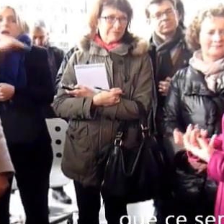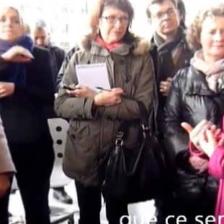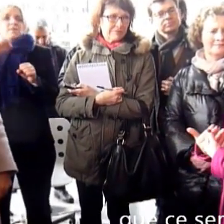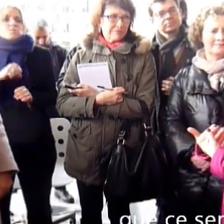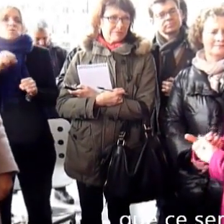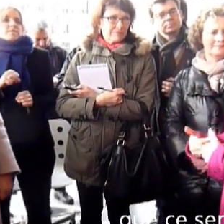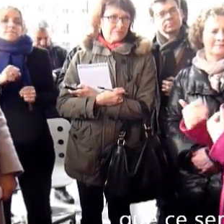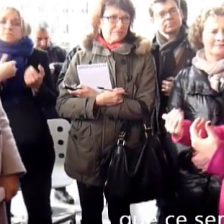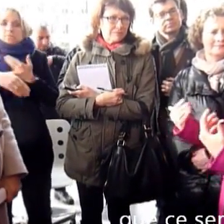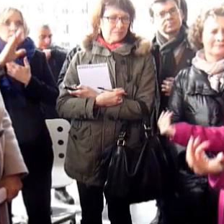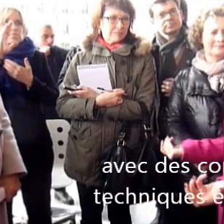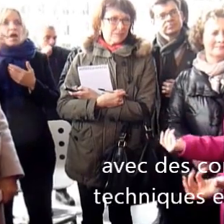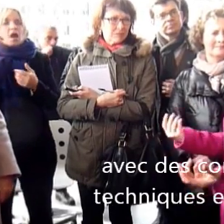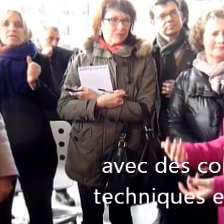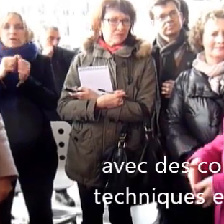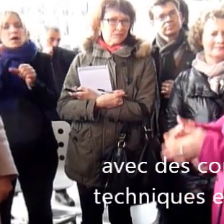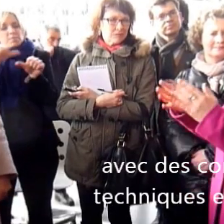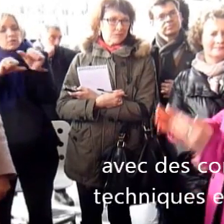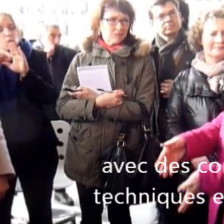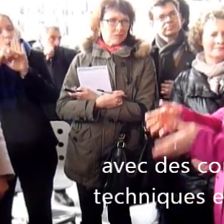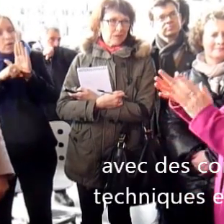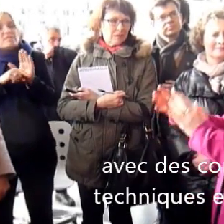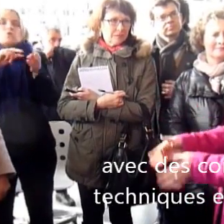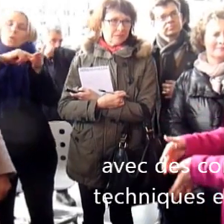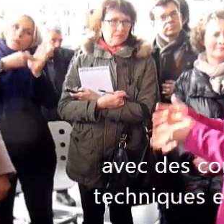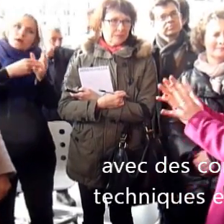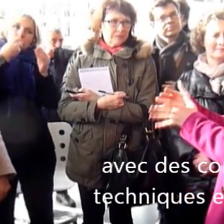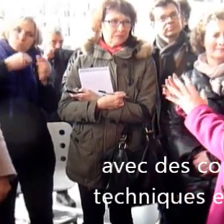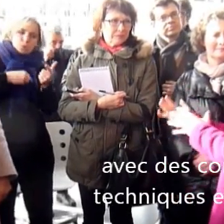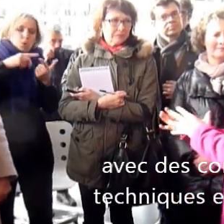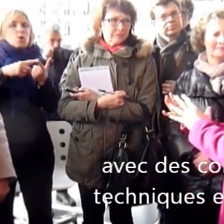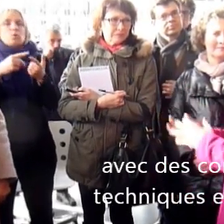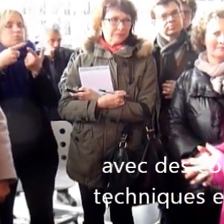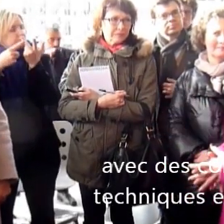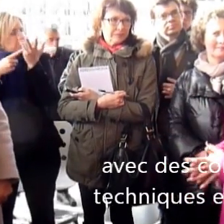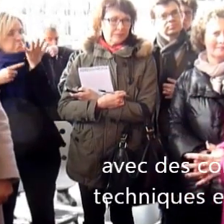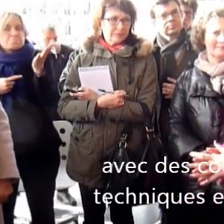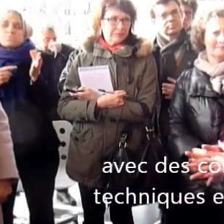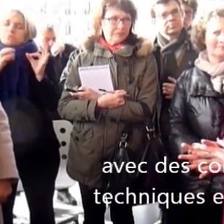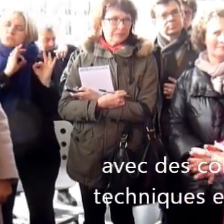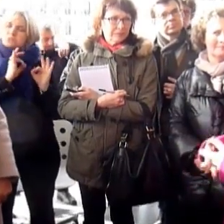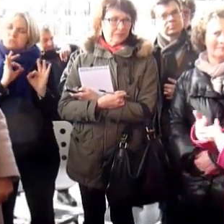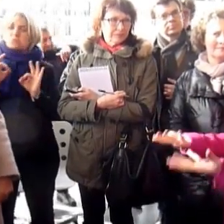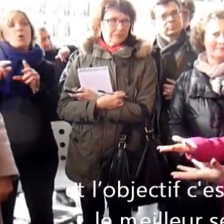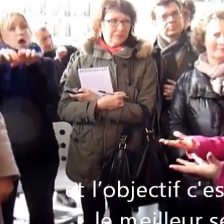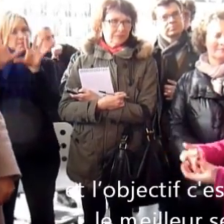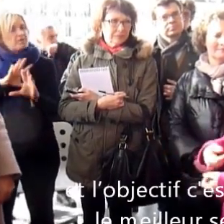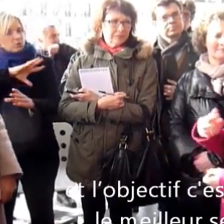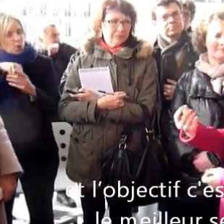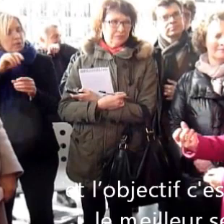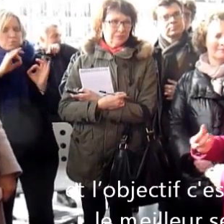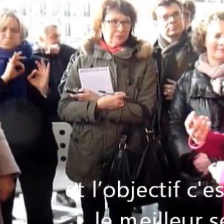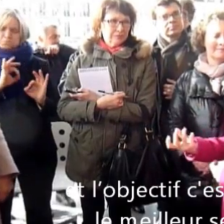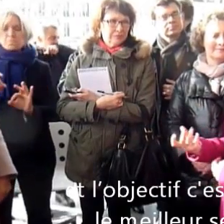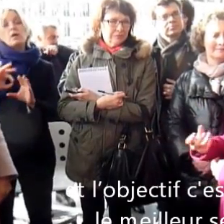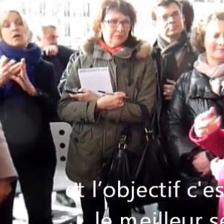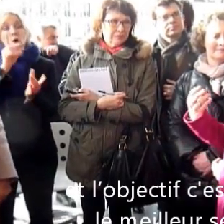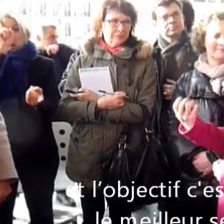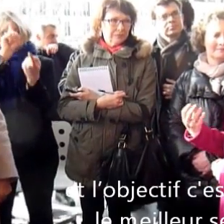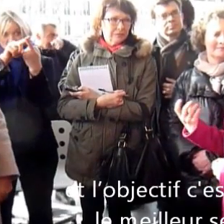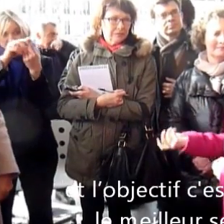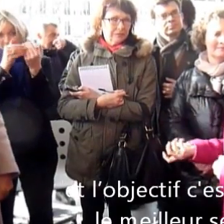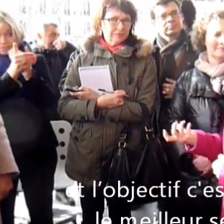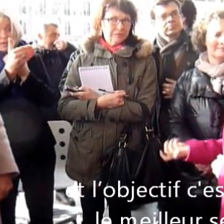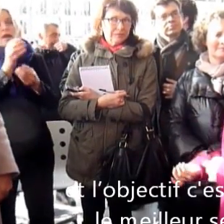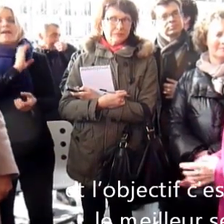rapidement possible, avec toutes les conditions à la fois techniques, etc., et administratives. Et l'objectif, c'est l'idée